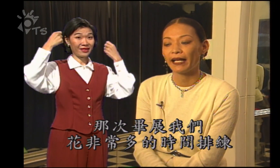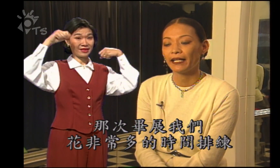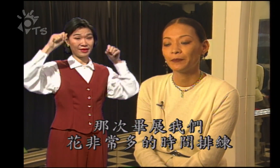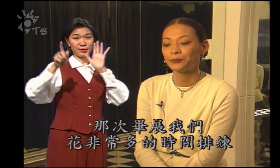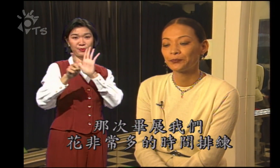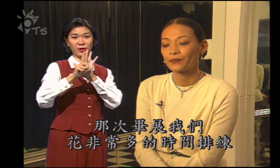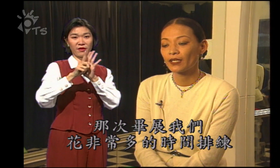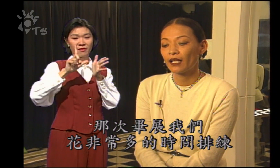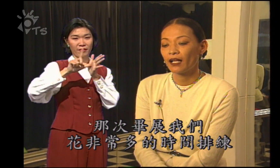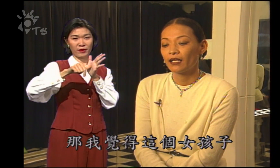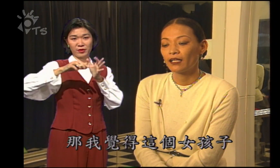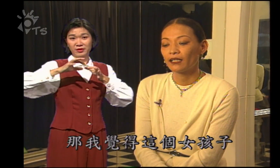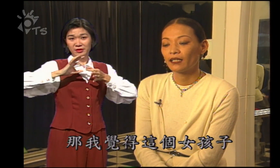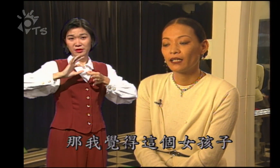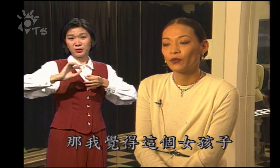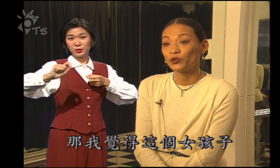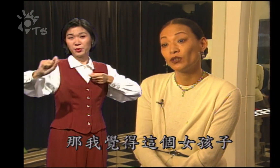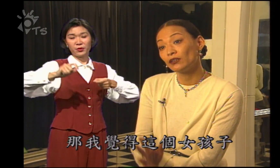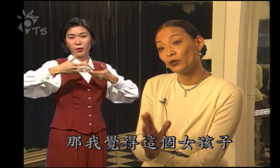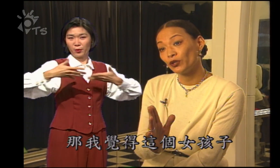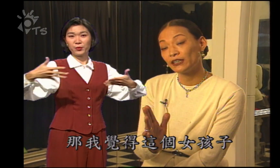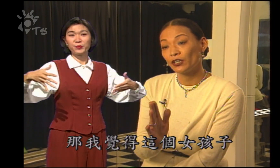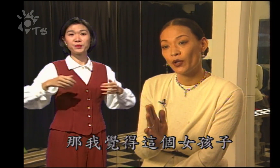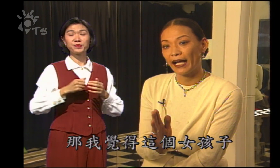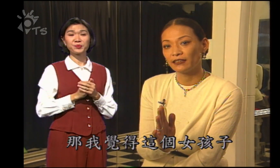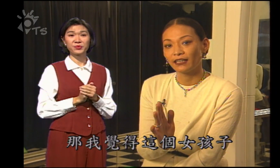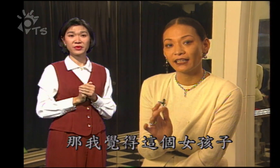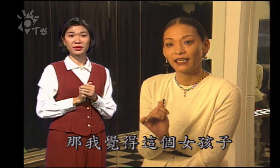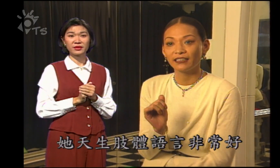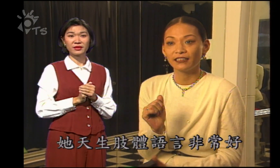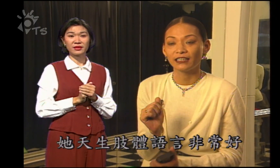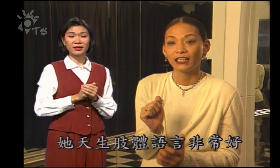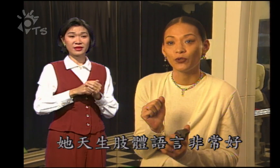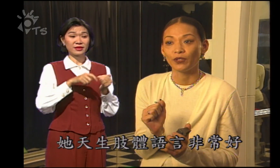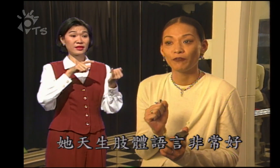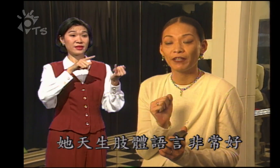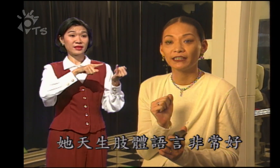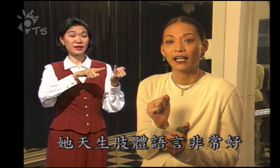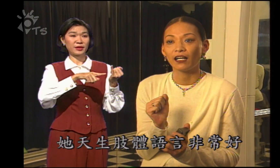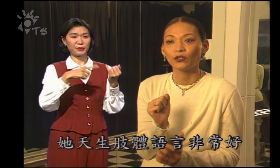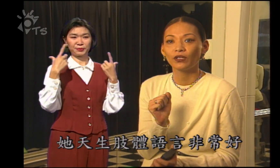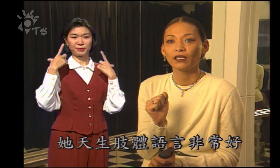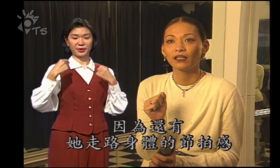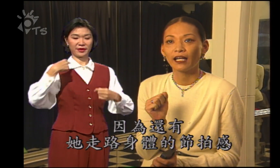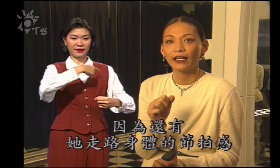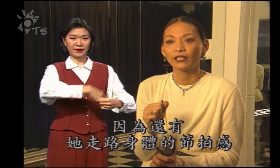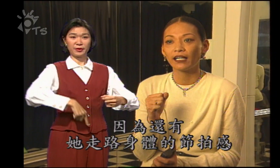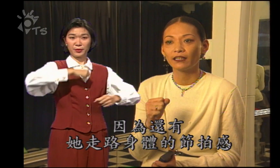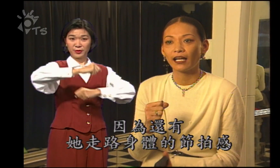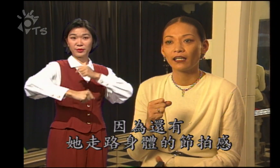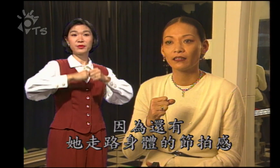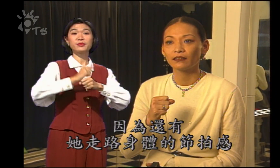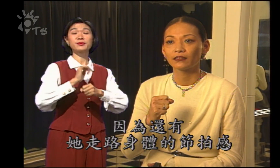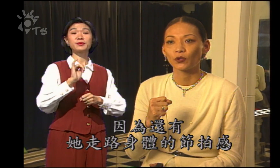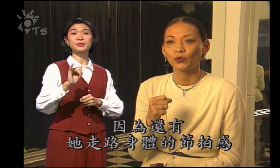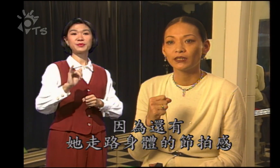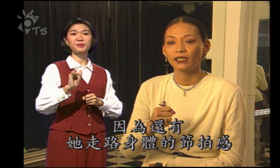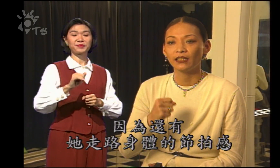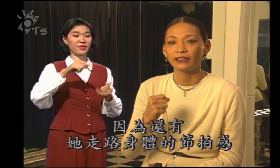练。那我觉得这个女孩子她天生肢体语言非常好，因为还有她走路身体的节